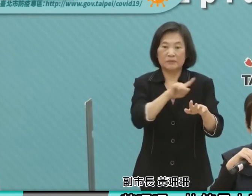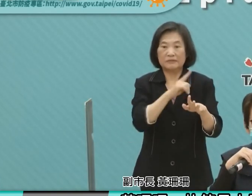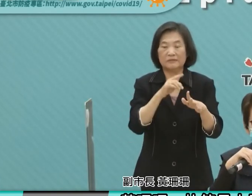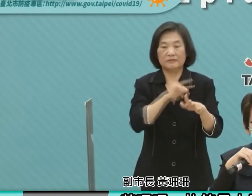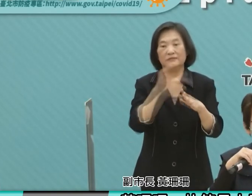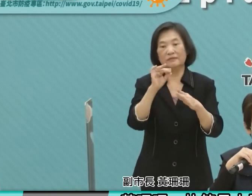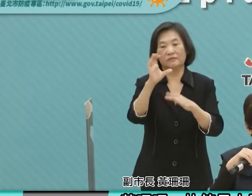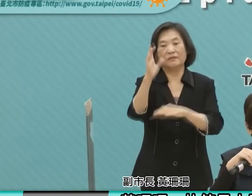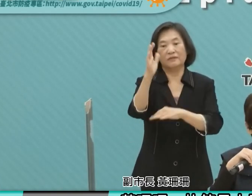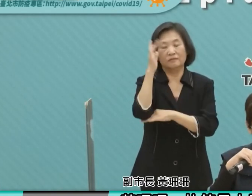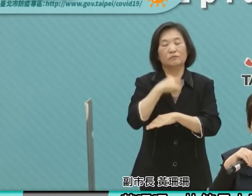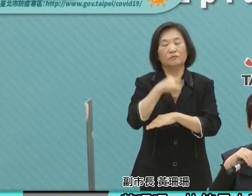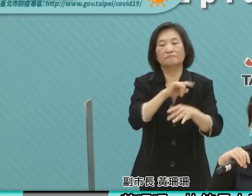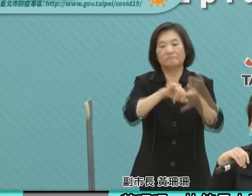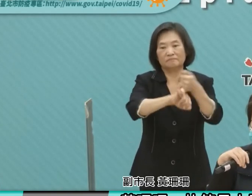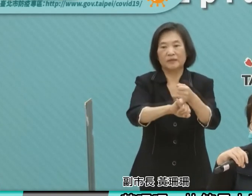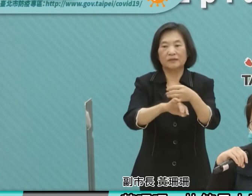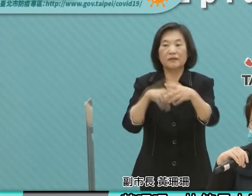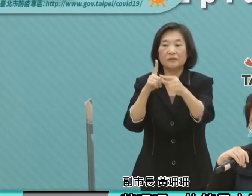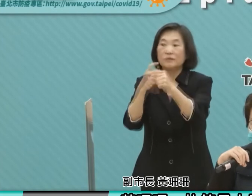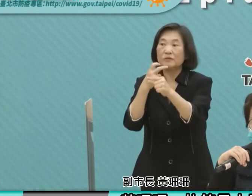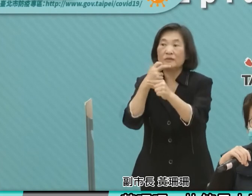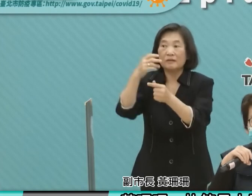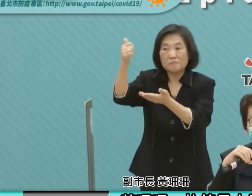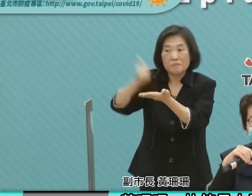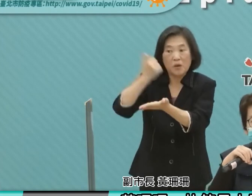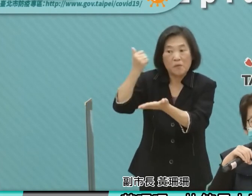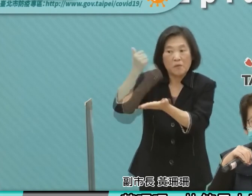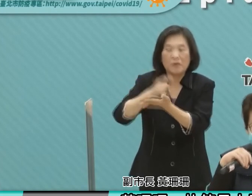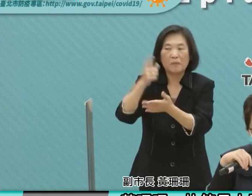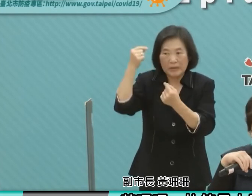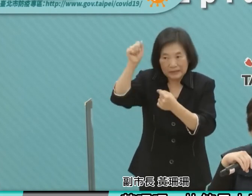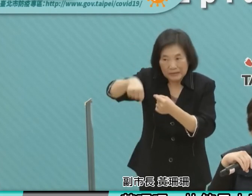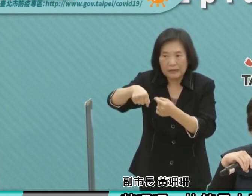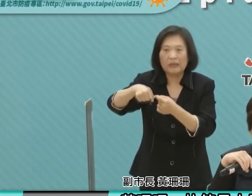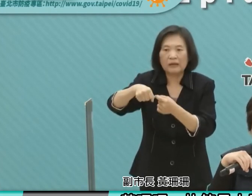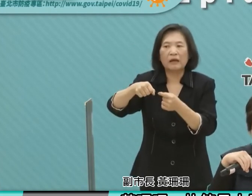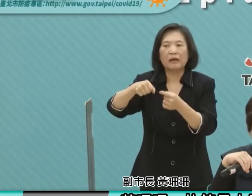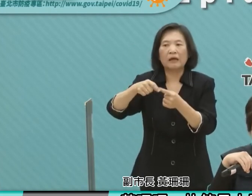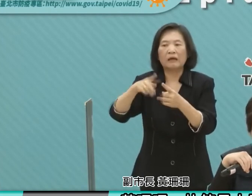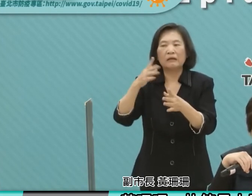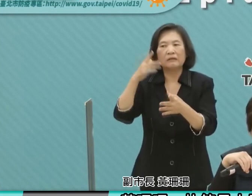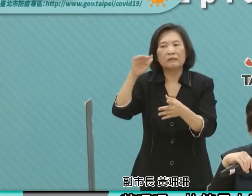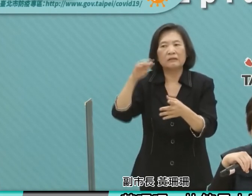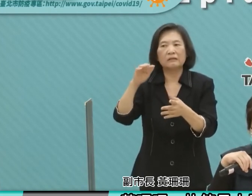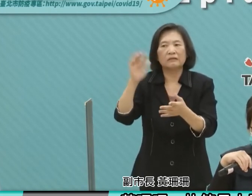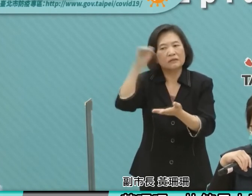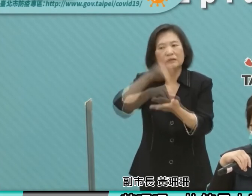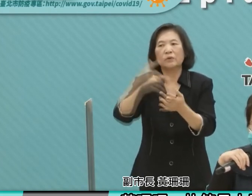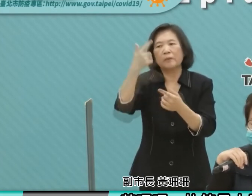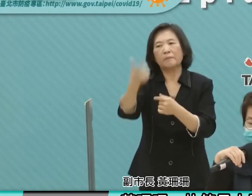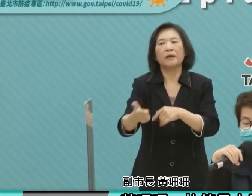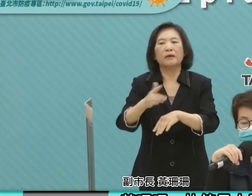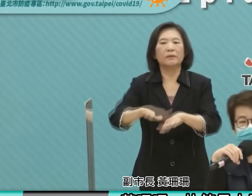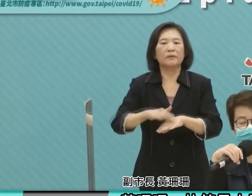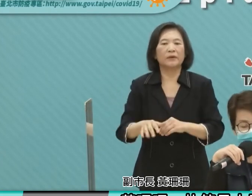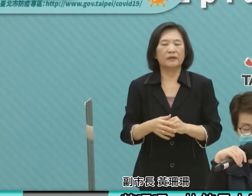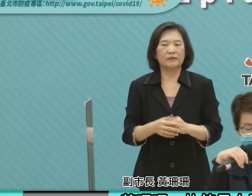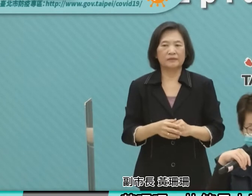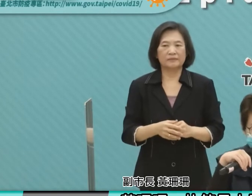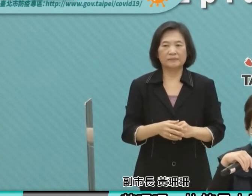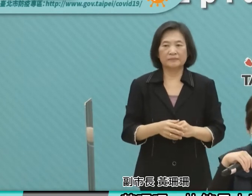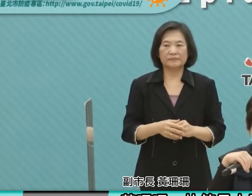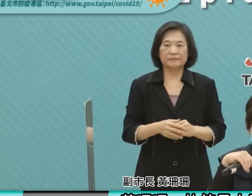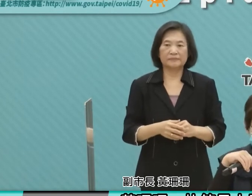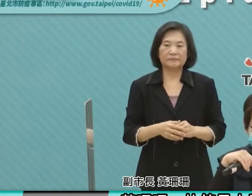买，但是中央拨付的数量常常跟我们的需求有一点慢，虽然中央都有答应要